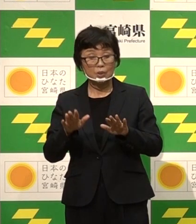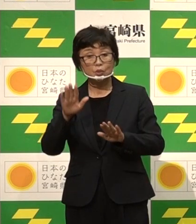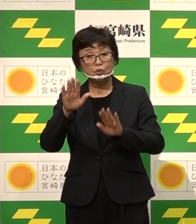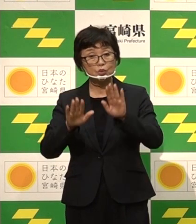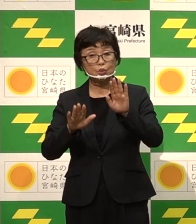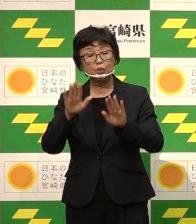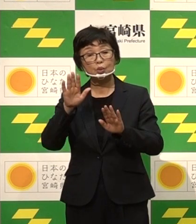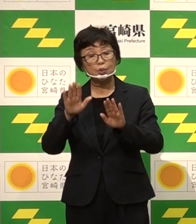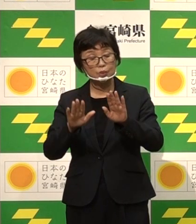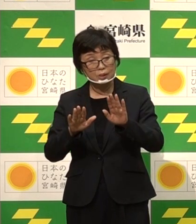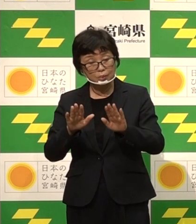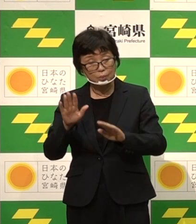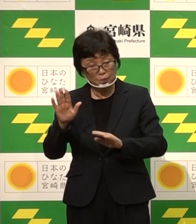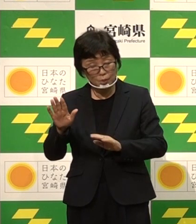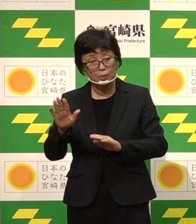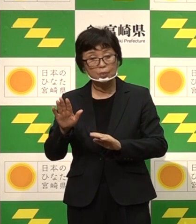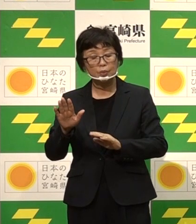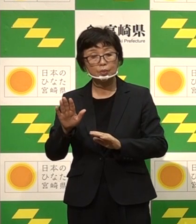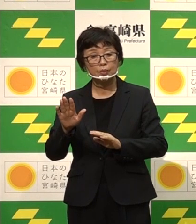で、